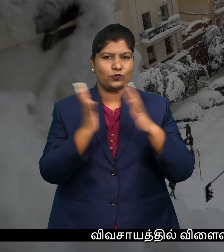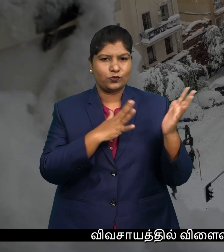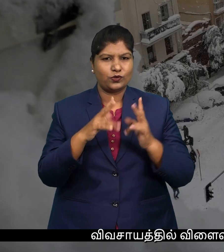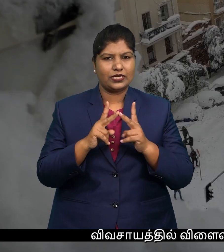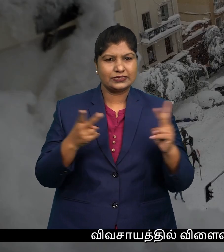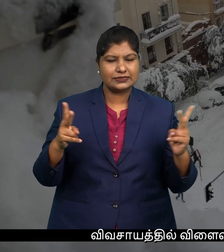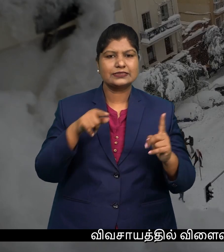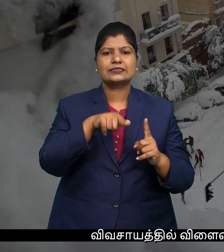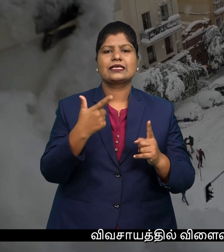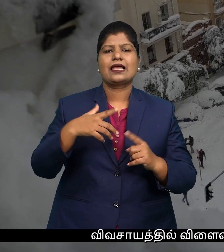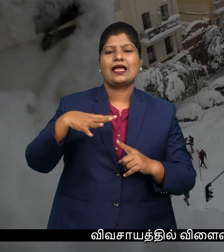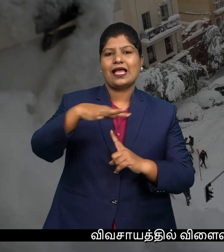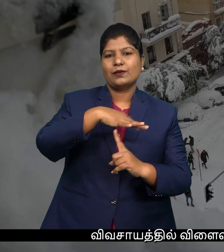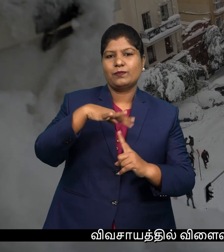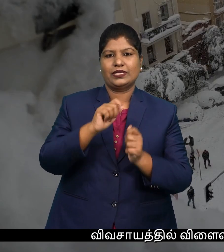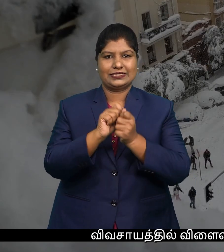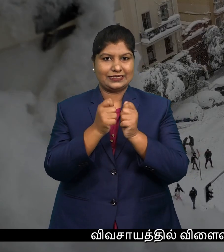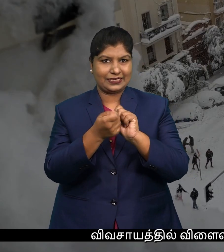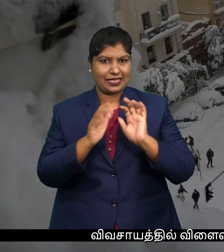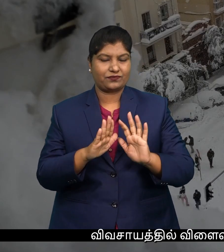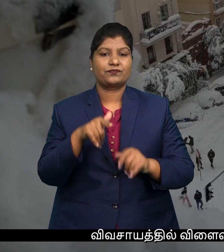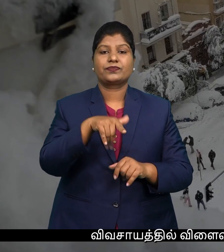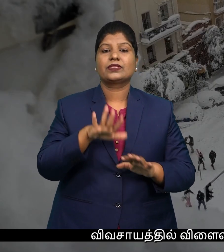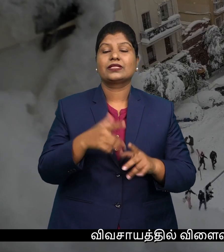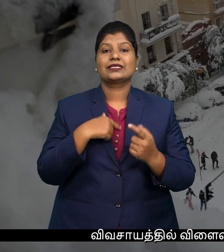விவசாயத்தில் விளைவுகளை ஏற்படுத்துகின்றன.